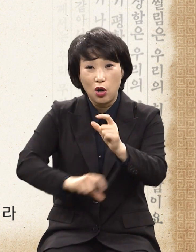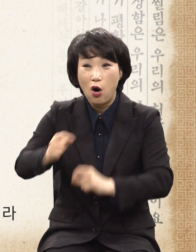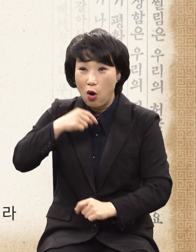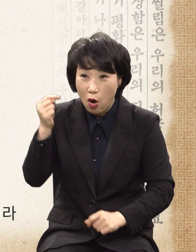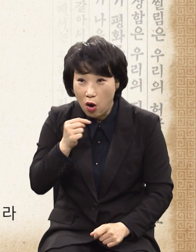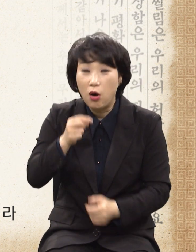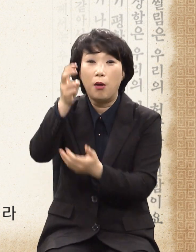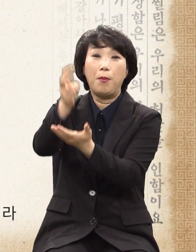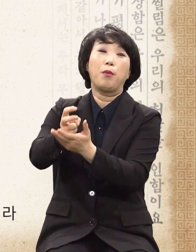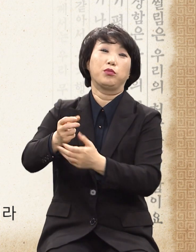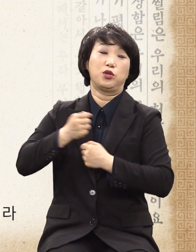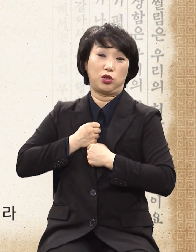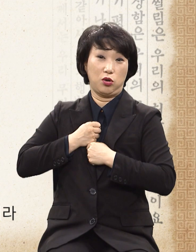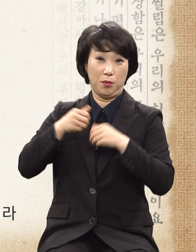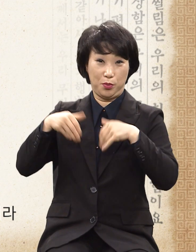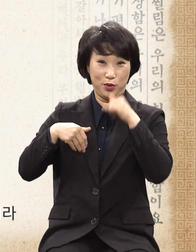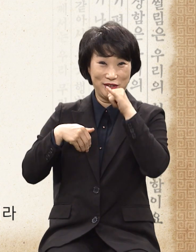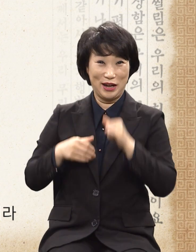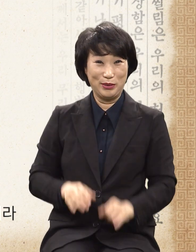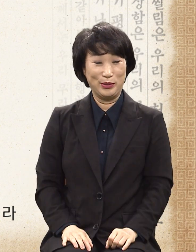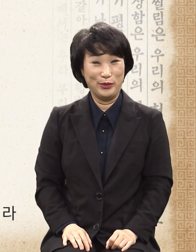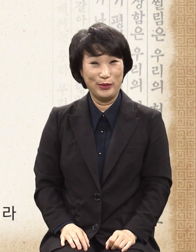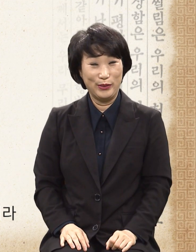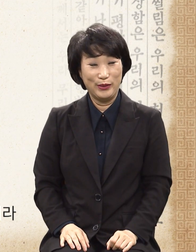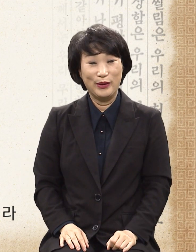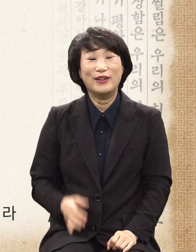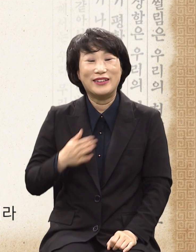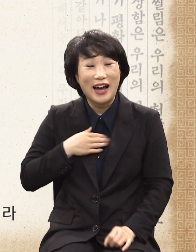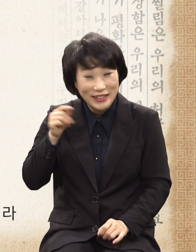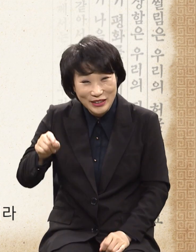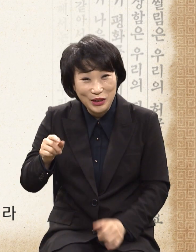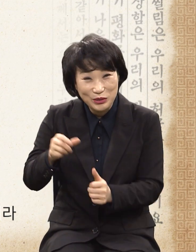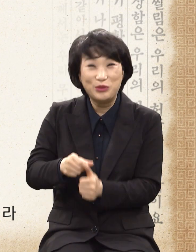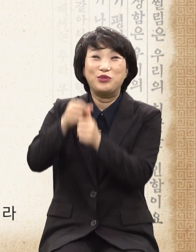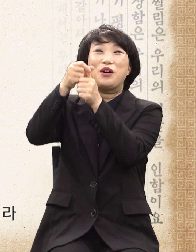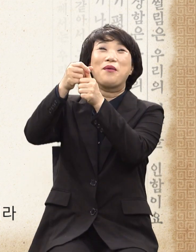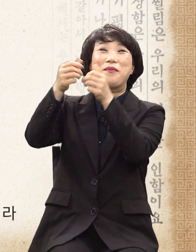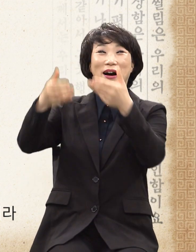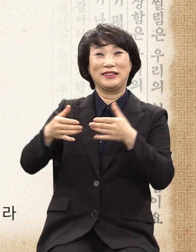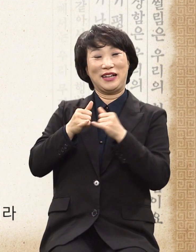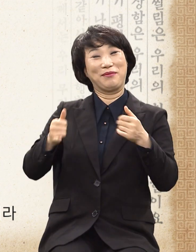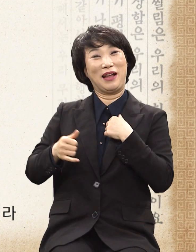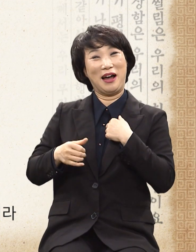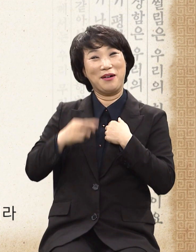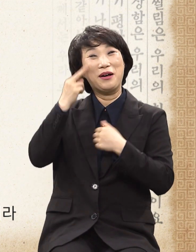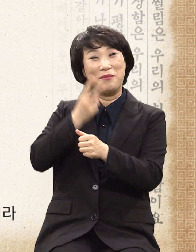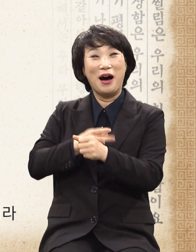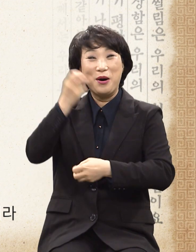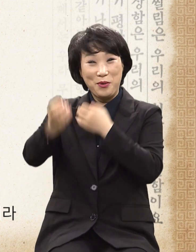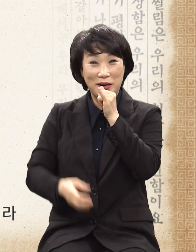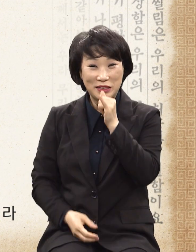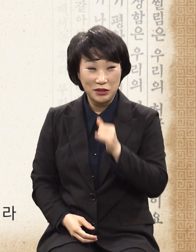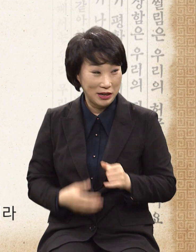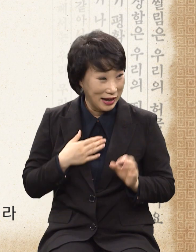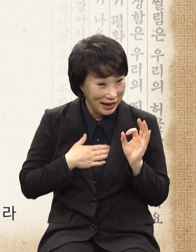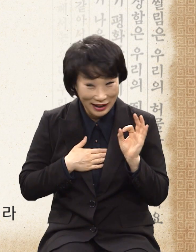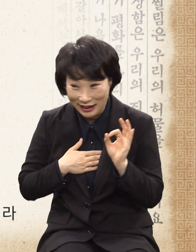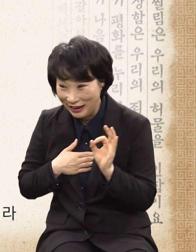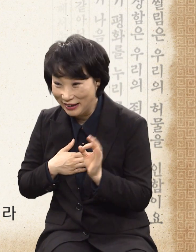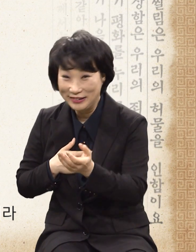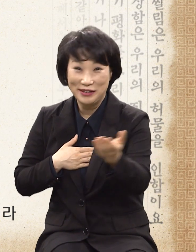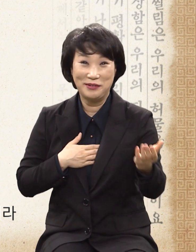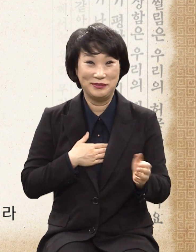강화된 율법을 지키는 자라는 거. 거기서 나는 구원받은 자라는 거예요. 바울은. 이해되시면 아멘